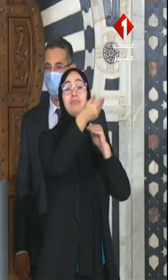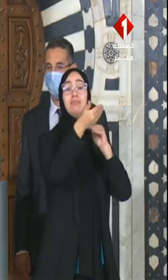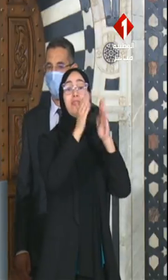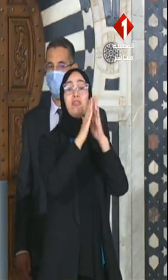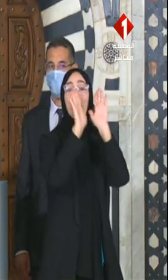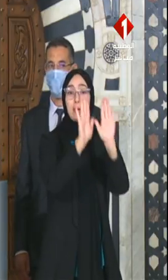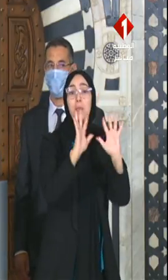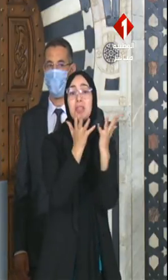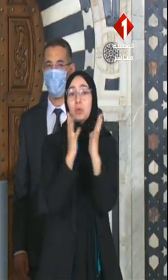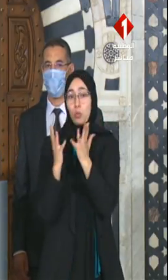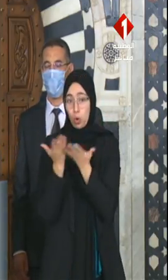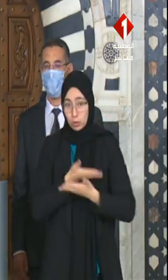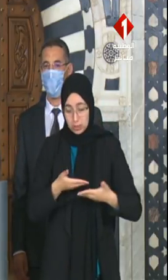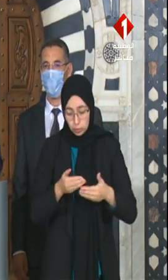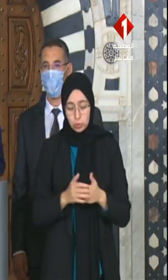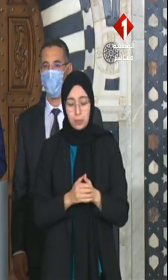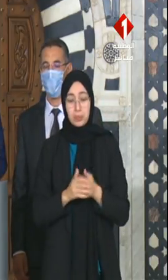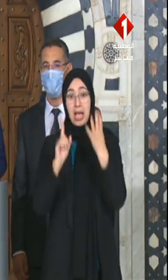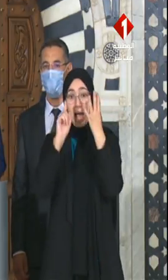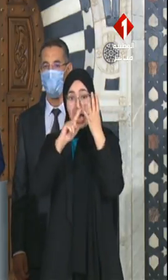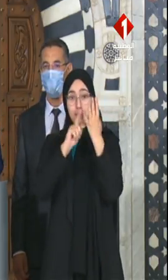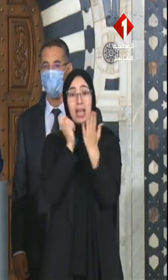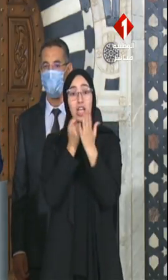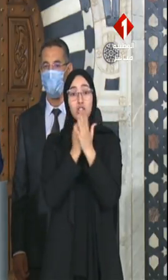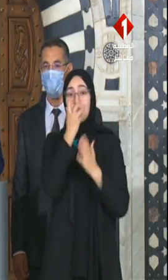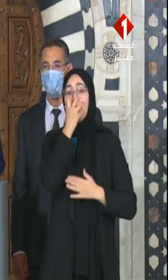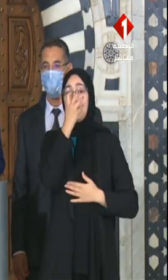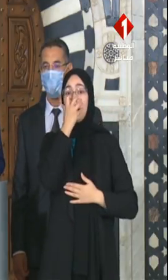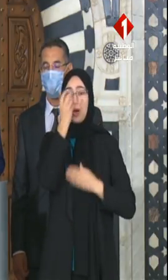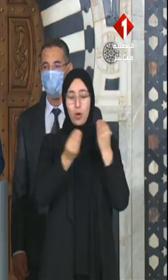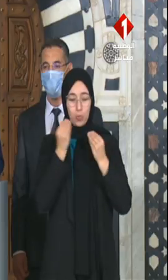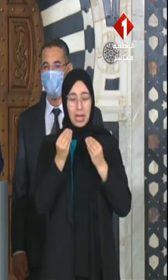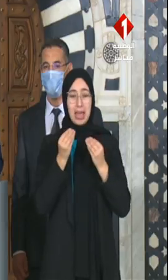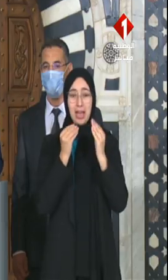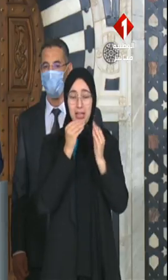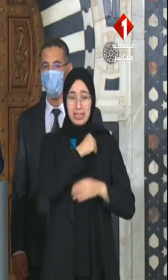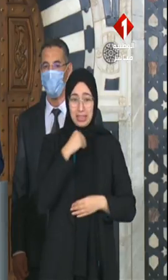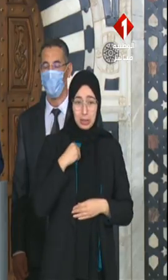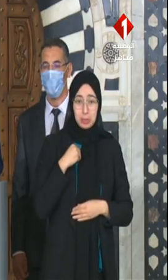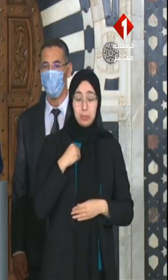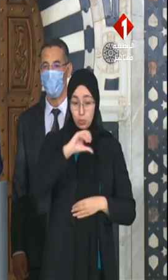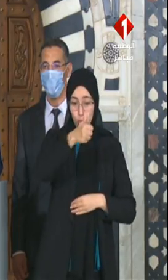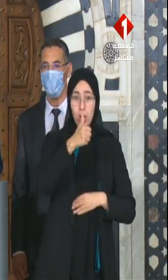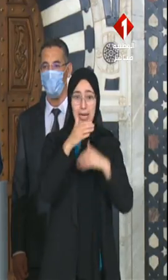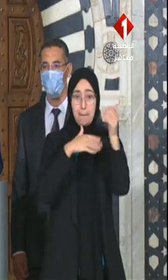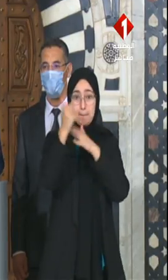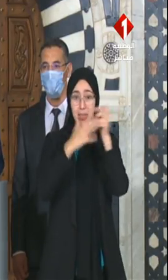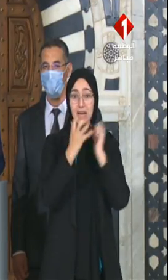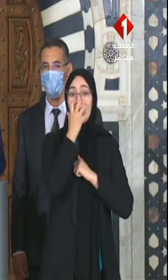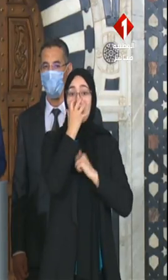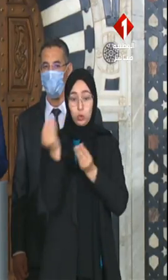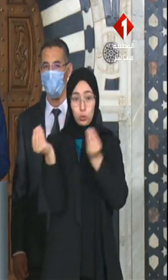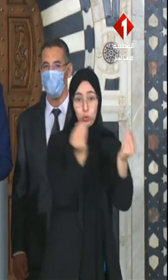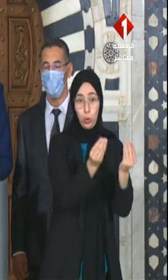كذلك قررنا بناء أجهزة التنفس مش نحطوها على ذمة الأطباء في الخطوط الأولى.